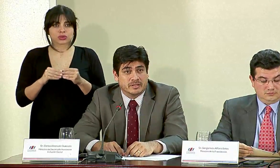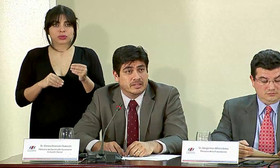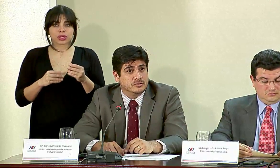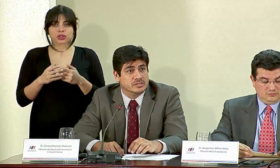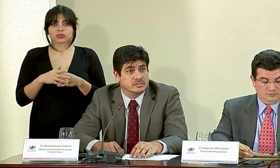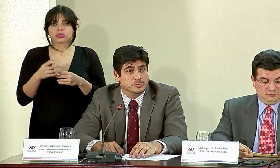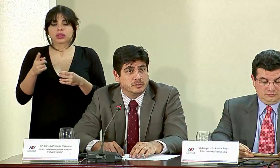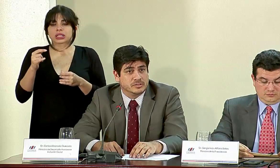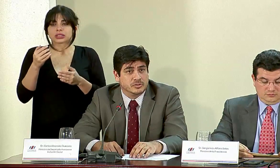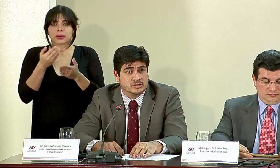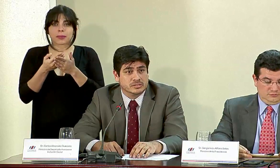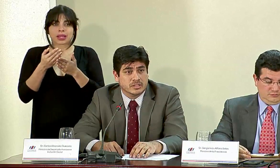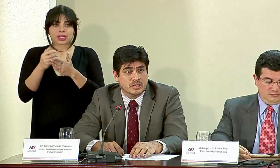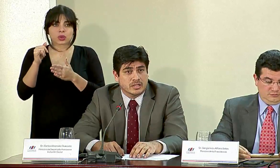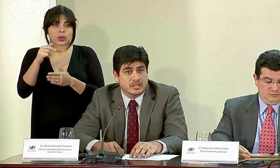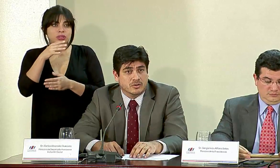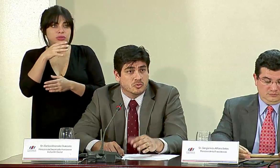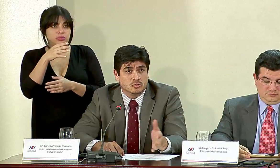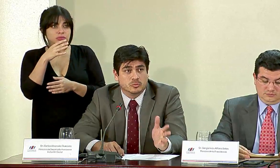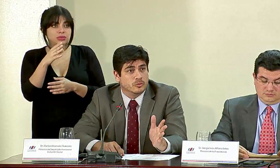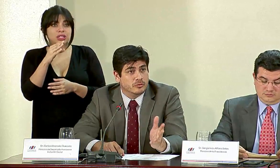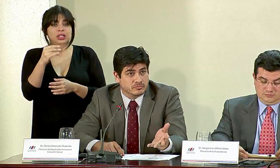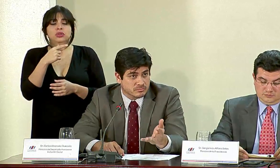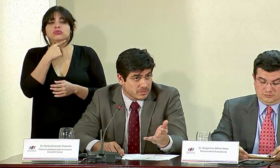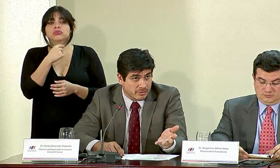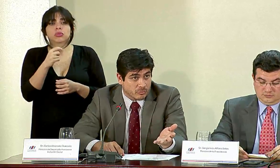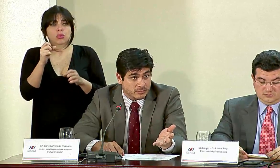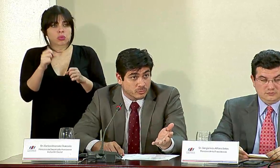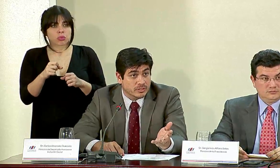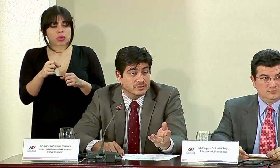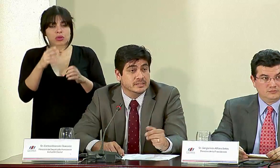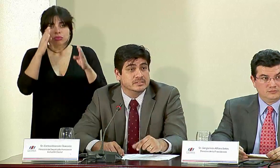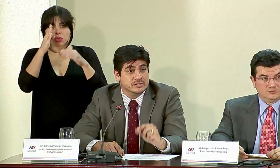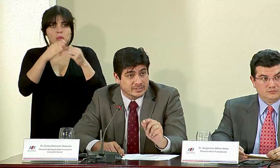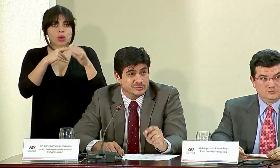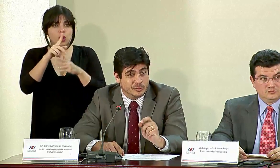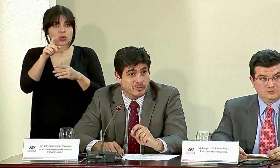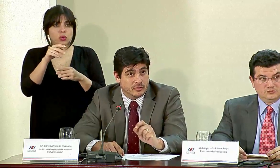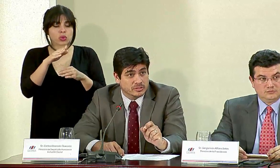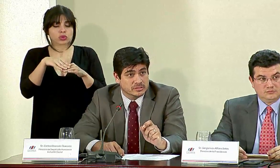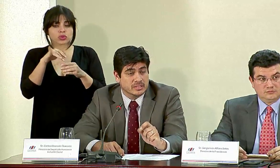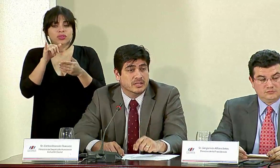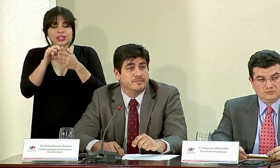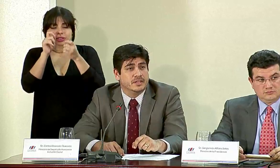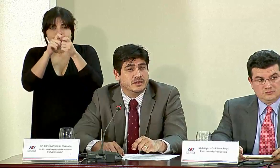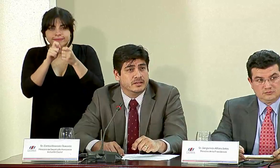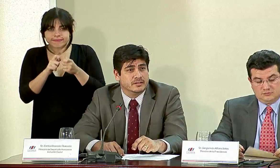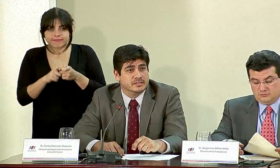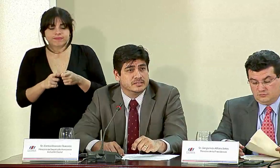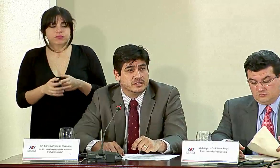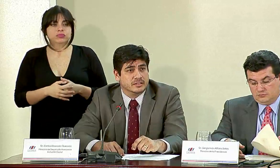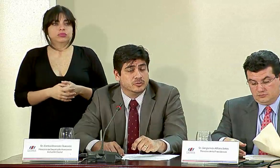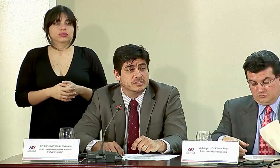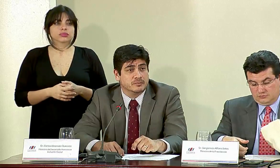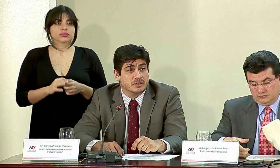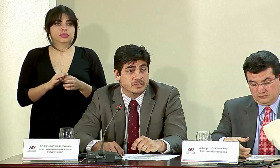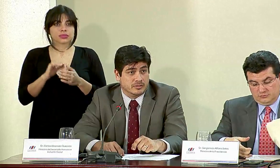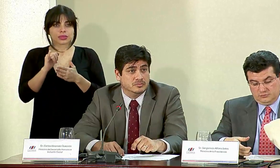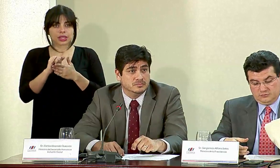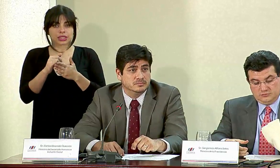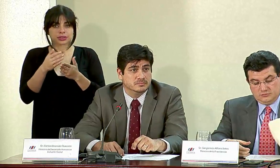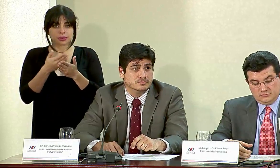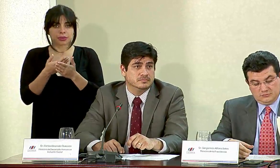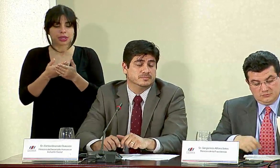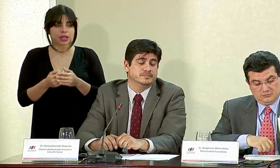están planteando esas observaciones. Y con gusto puedo evacuar dudas de los pormenores de esas inquietudes que han